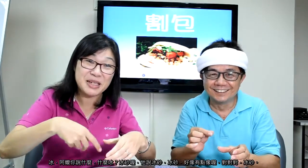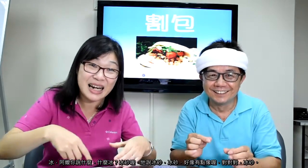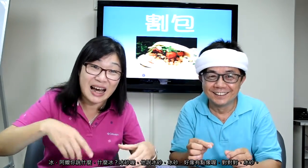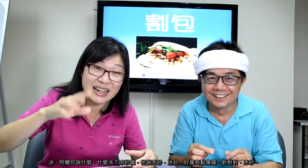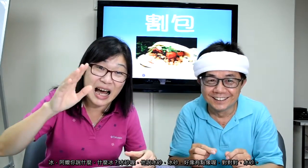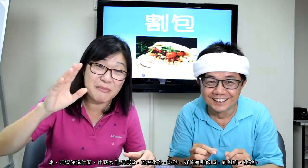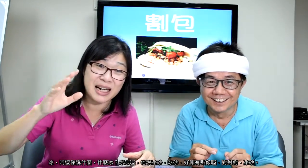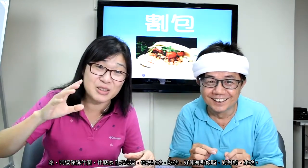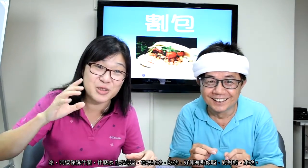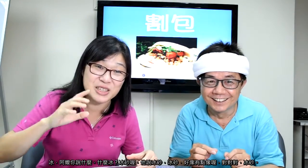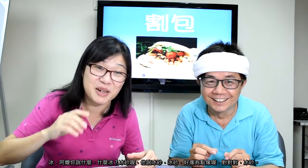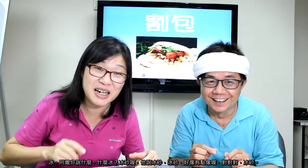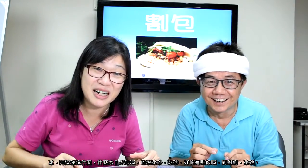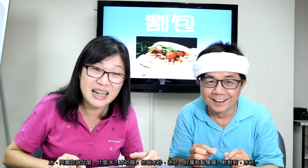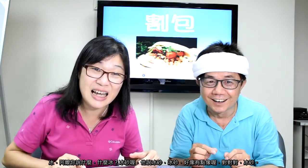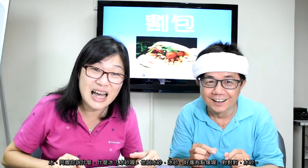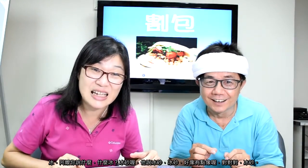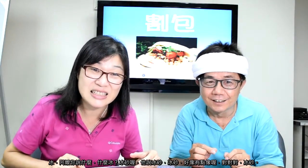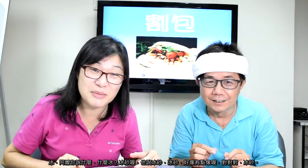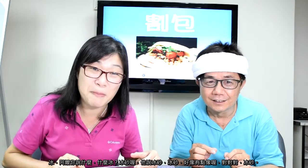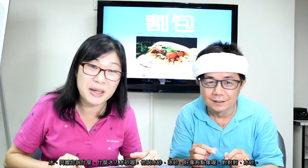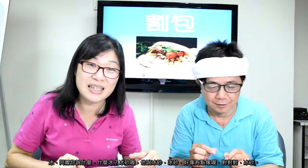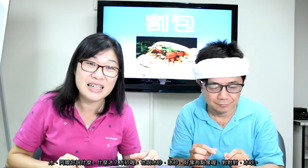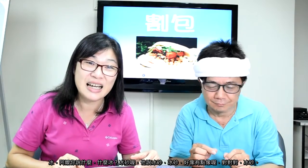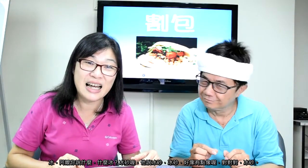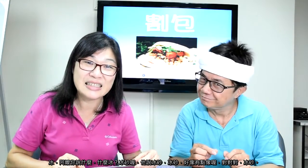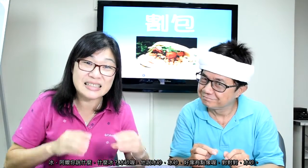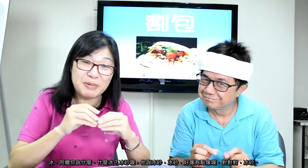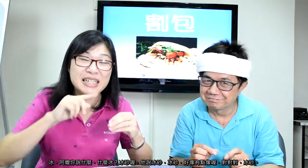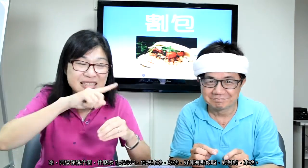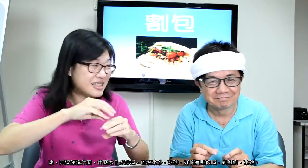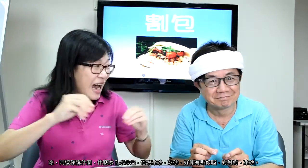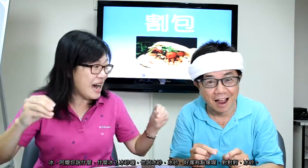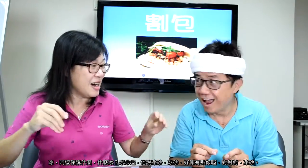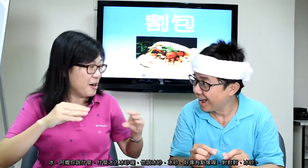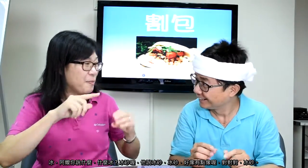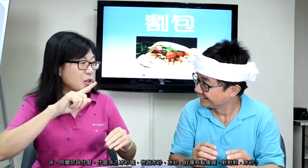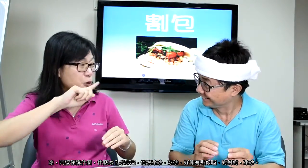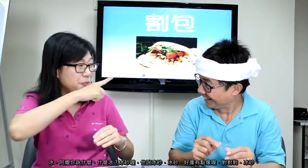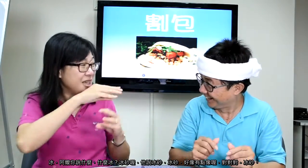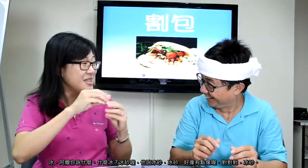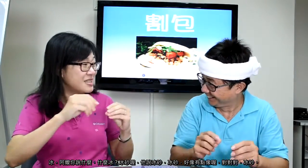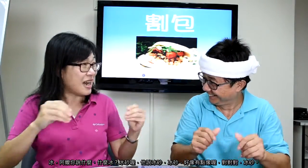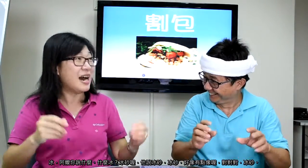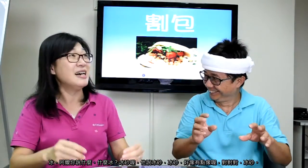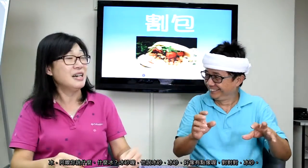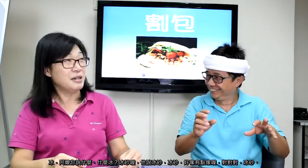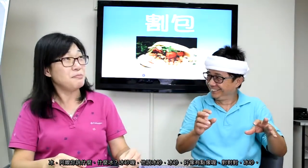冰糖，阿嬷你说什么？什么冰？冰沙哦，他说冰沙，